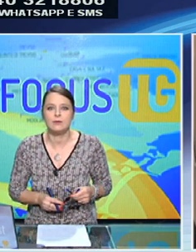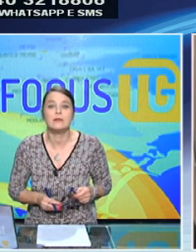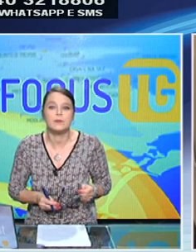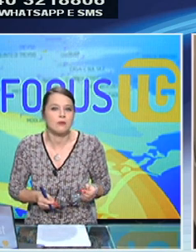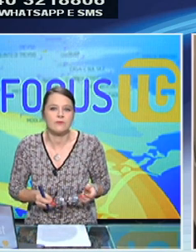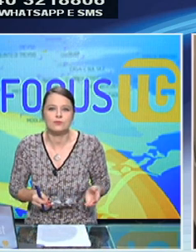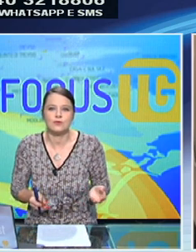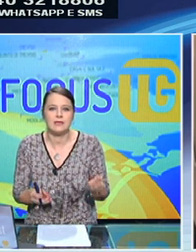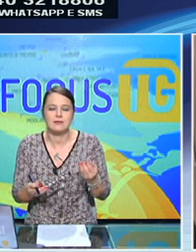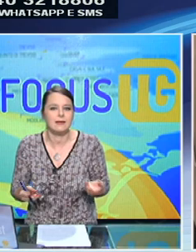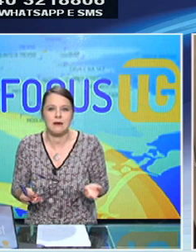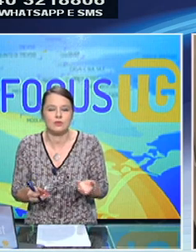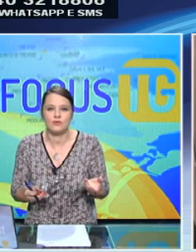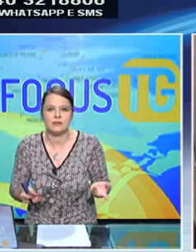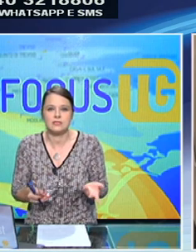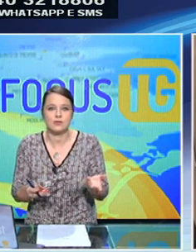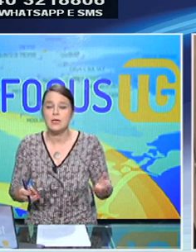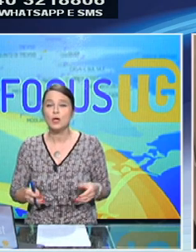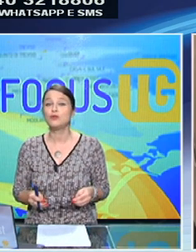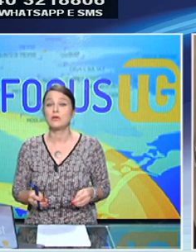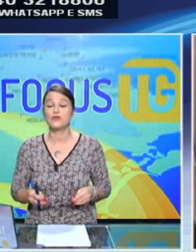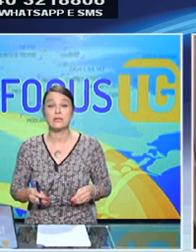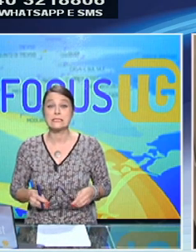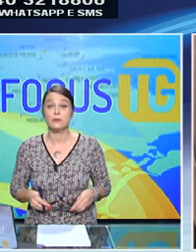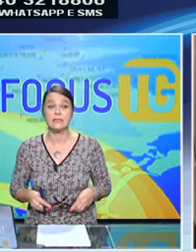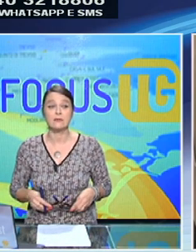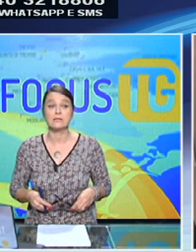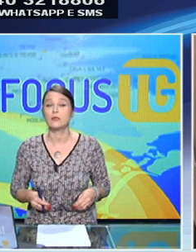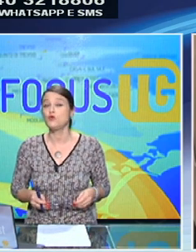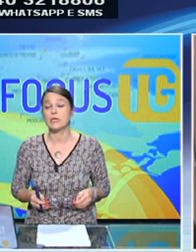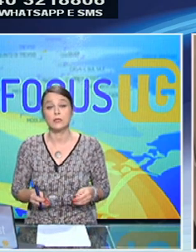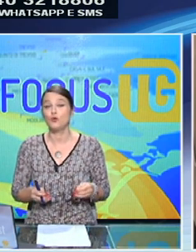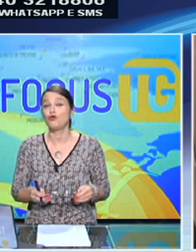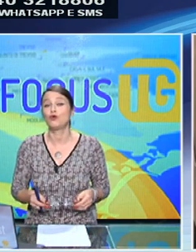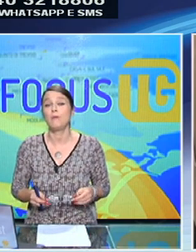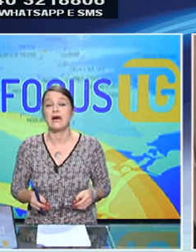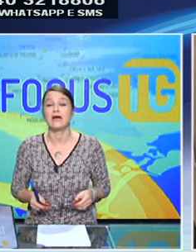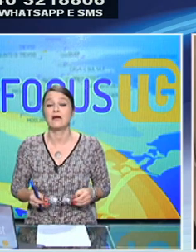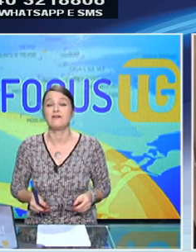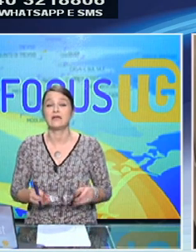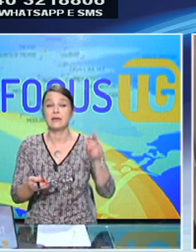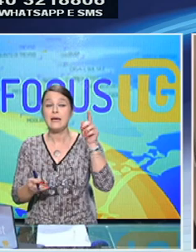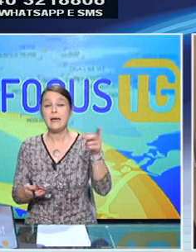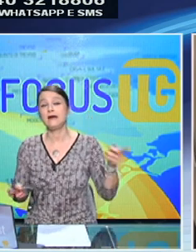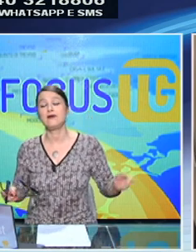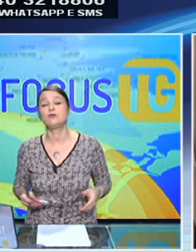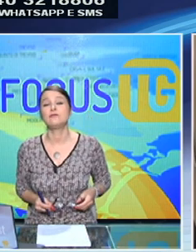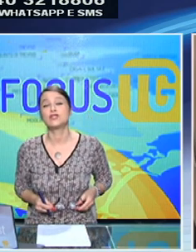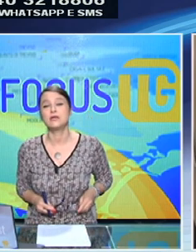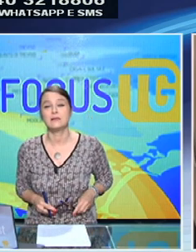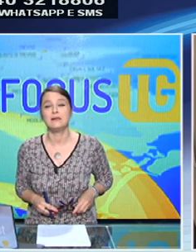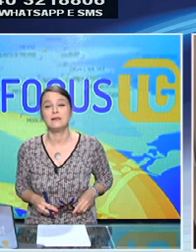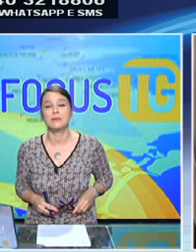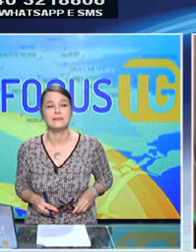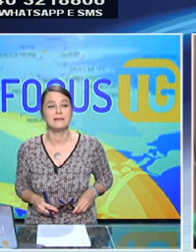lockdown, e però non ha avuto niente in cambio, nel senso che tutte quelle agevolazioni che erano state annunciate non sono mai arrivate. È arrivato